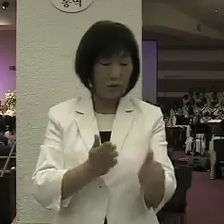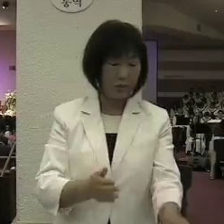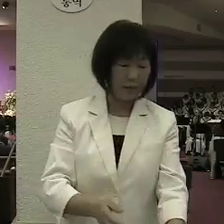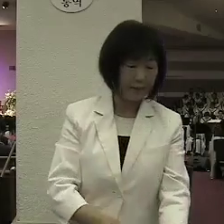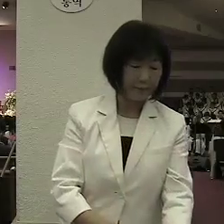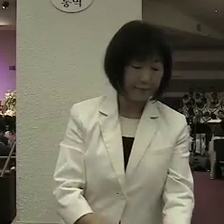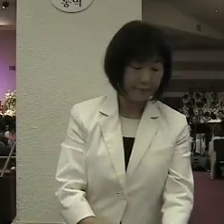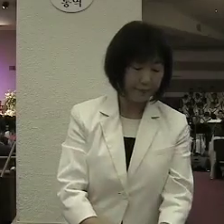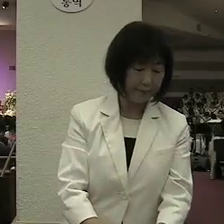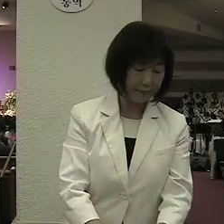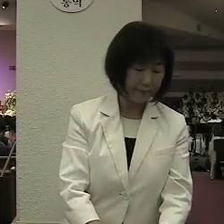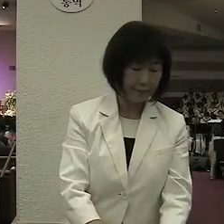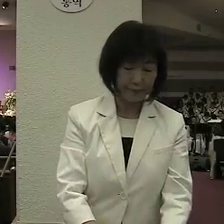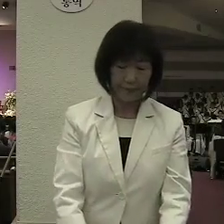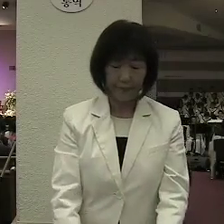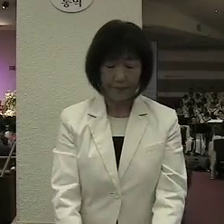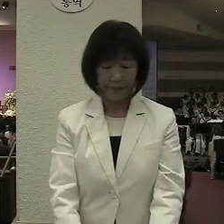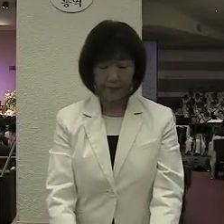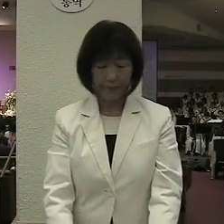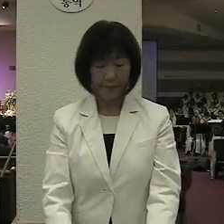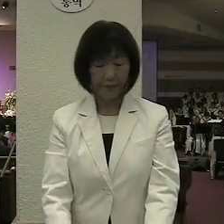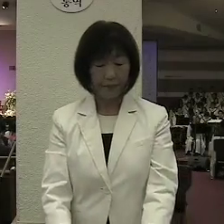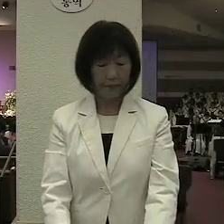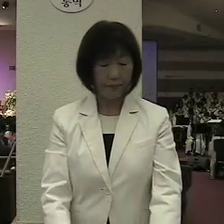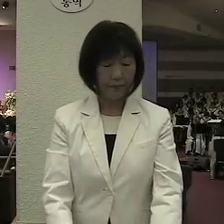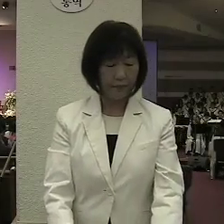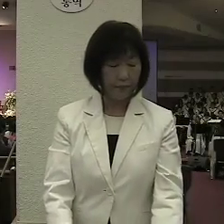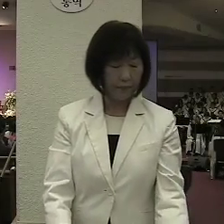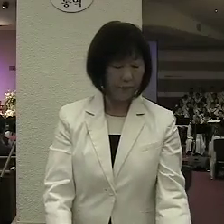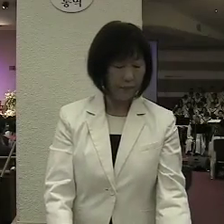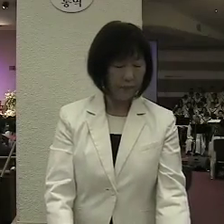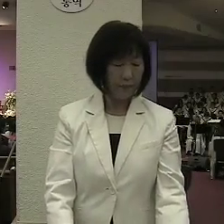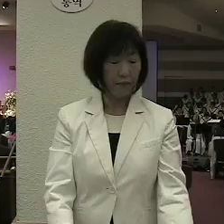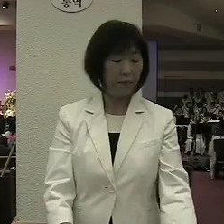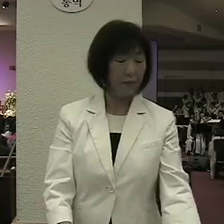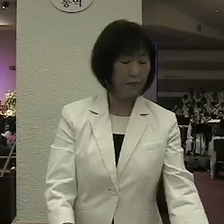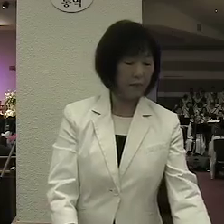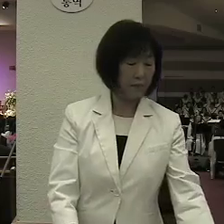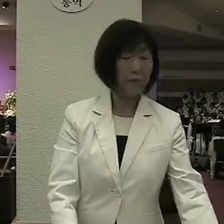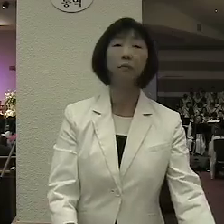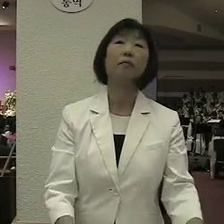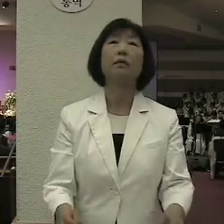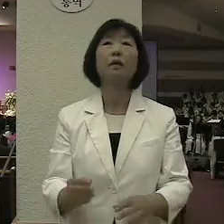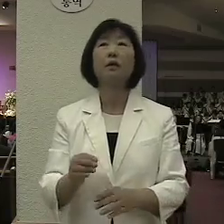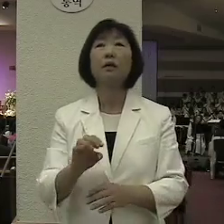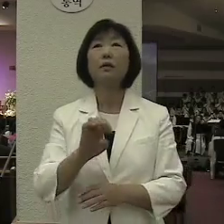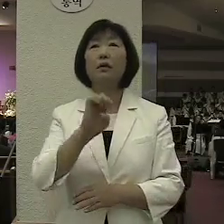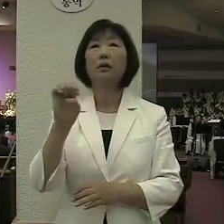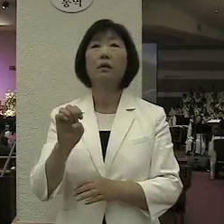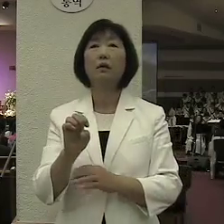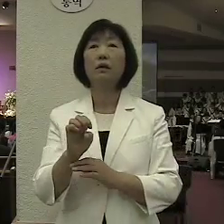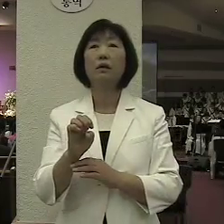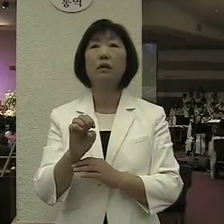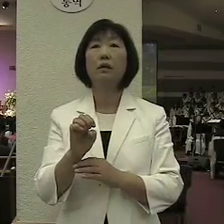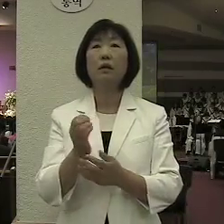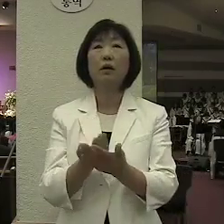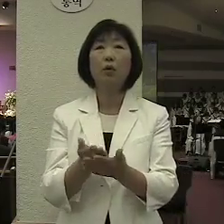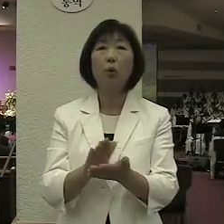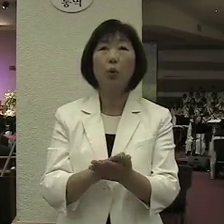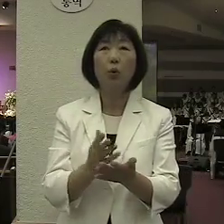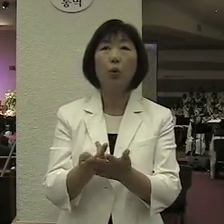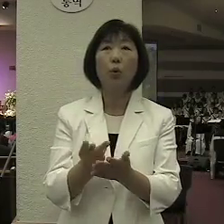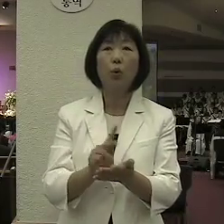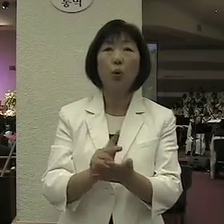감사하겠습니다. 부활주일을 맞이해서 특별히 저희 교회가 이스터 쿡아웃 행사를 어제 모든 지역